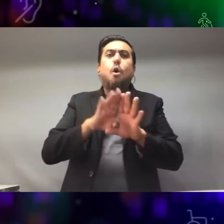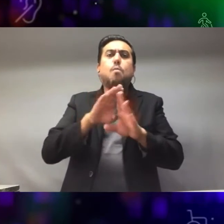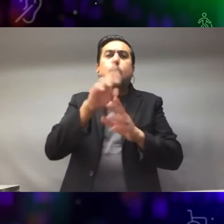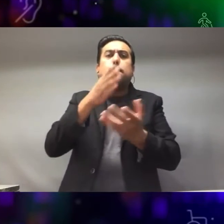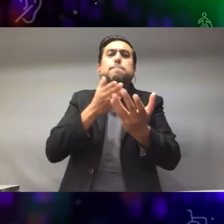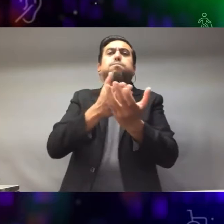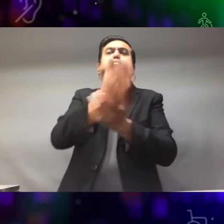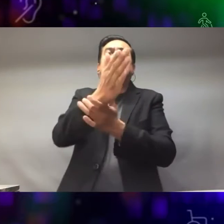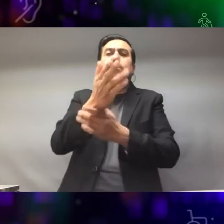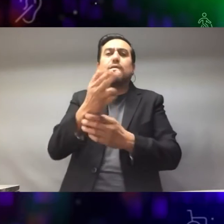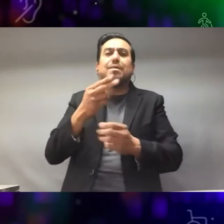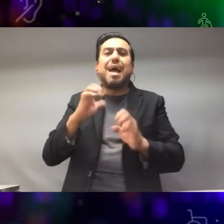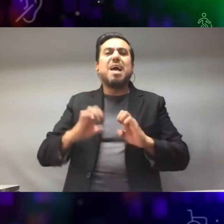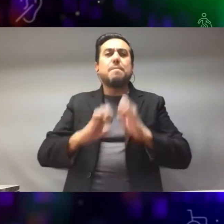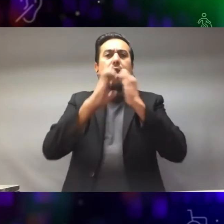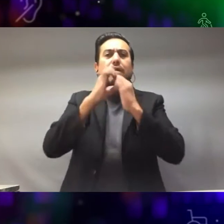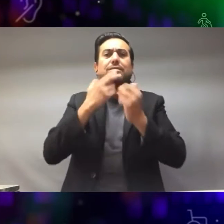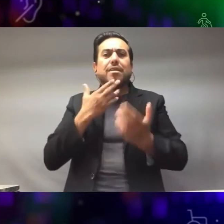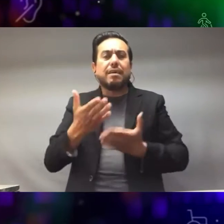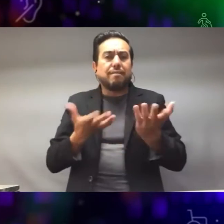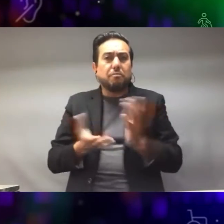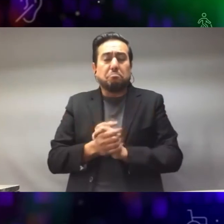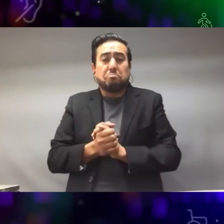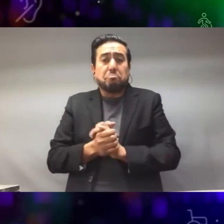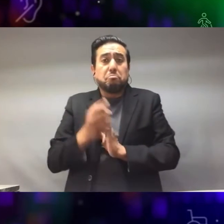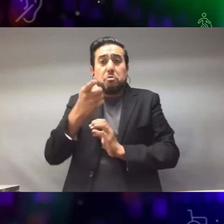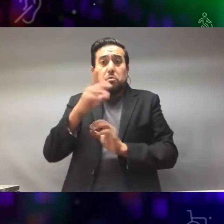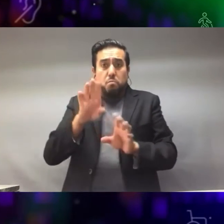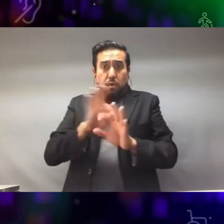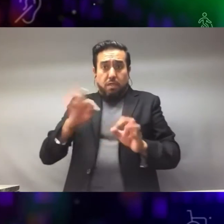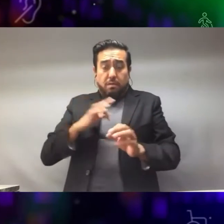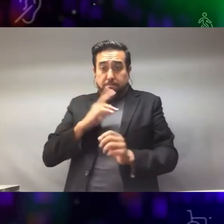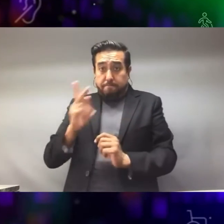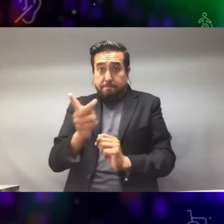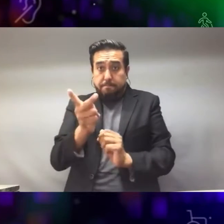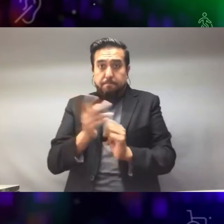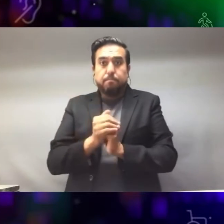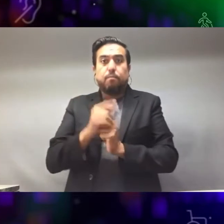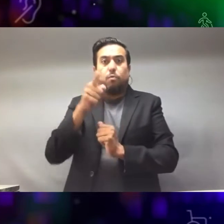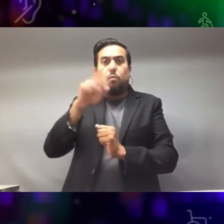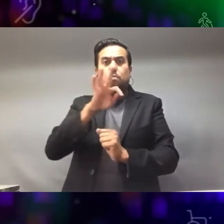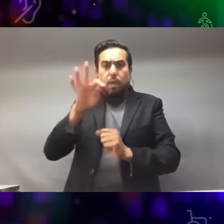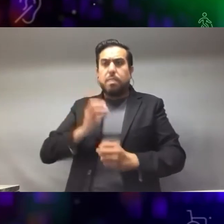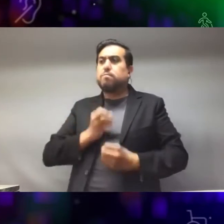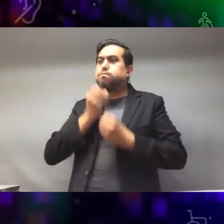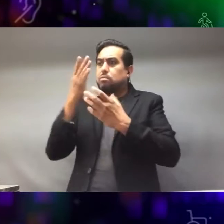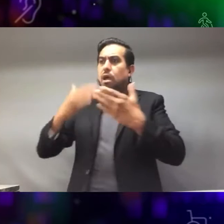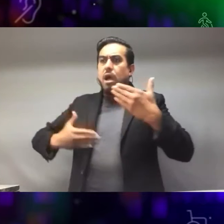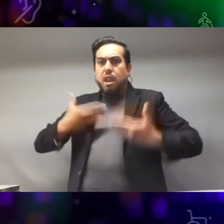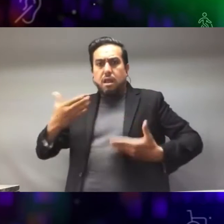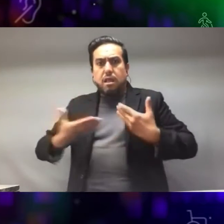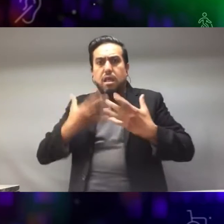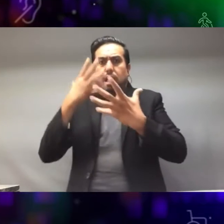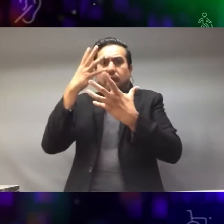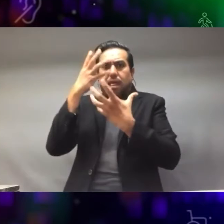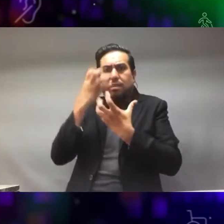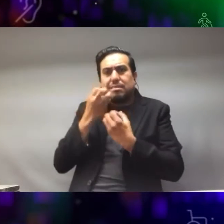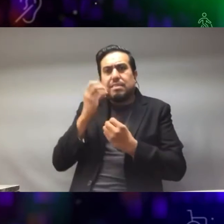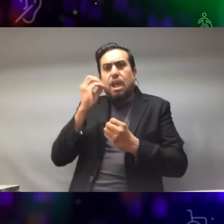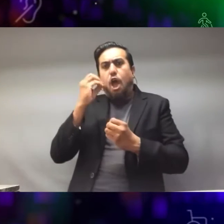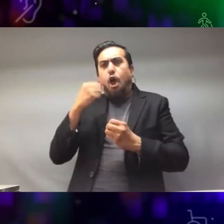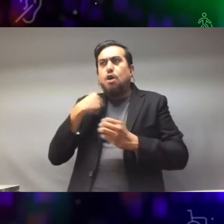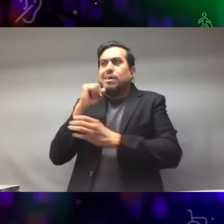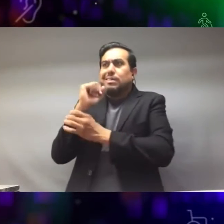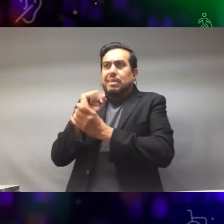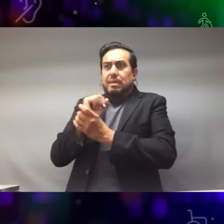emergencia? ¿Cómo podría incluso expresar cosas tan simples pero importantes como sus alegrías, sus tristezas o frustraciones?